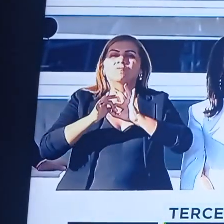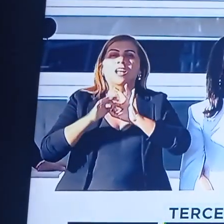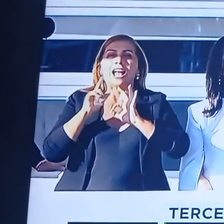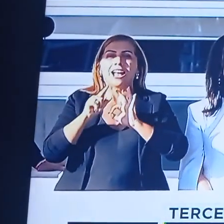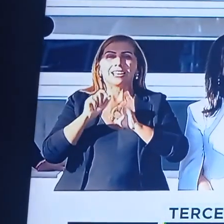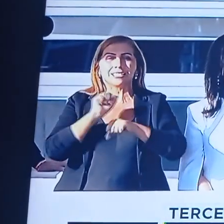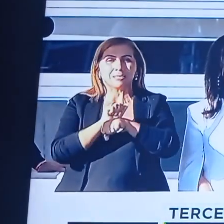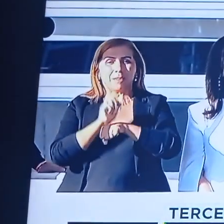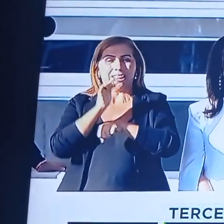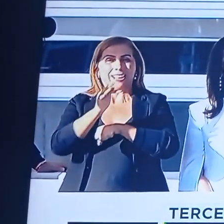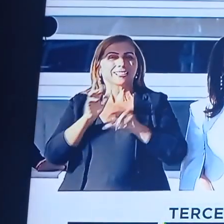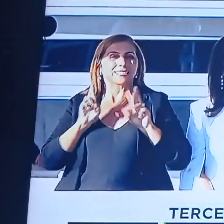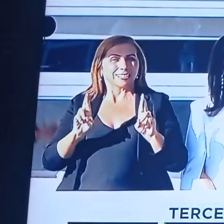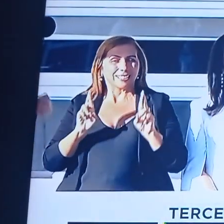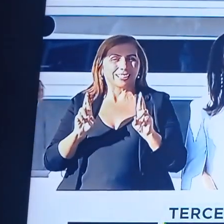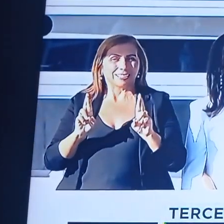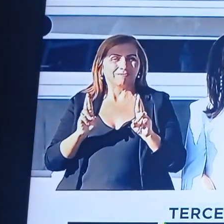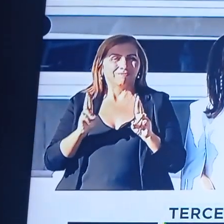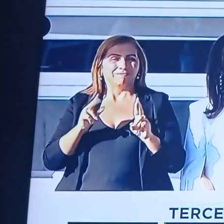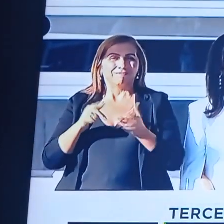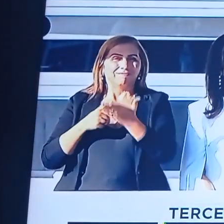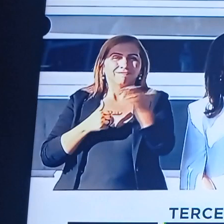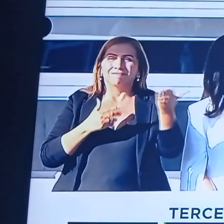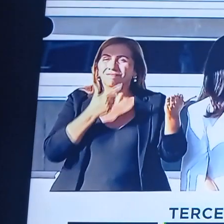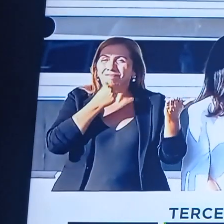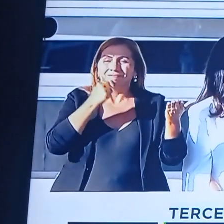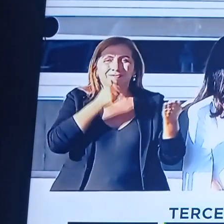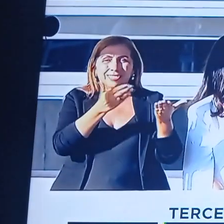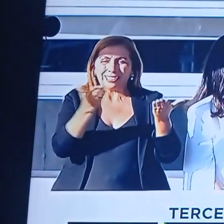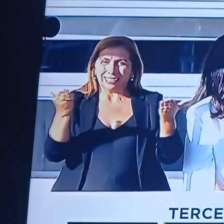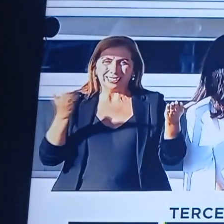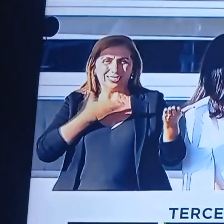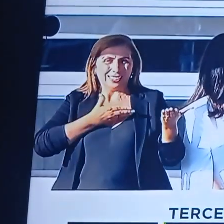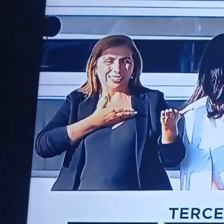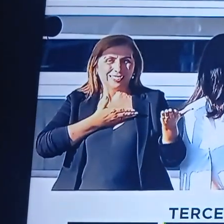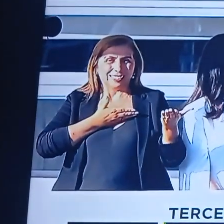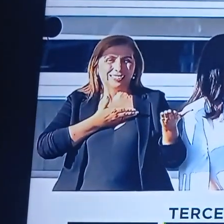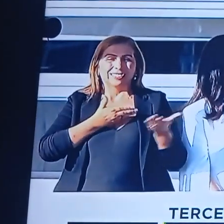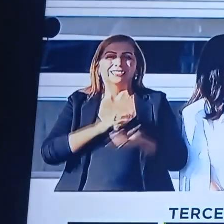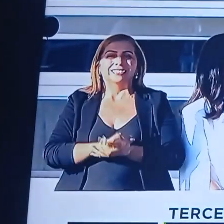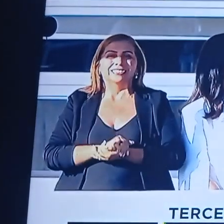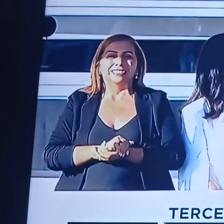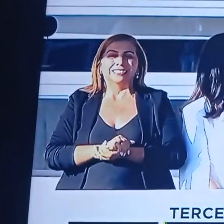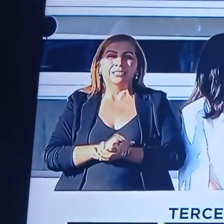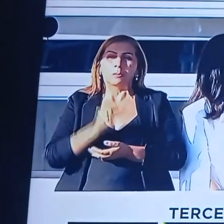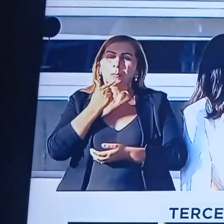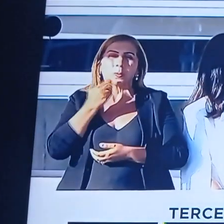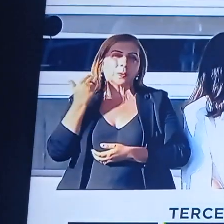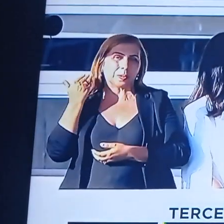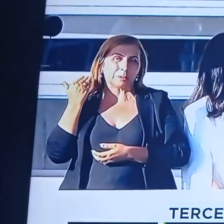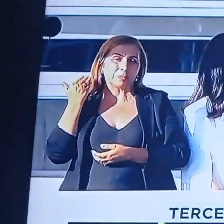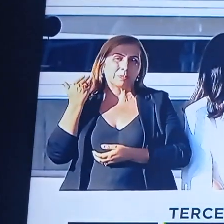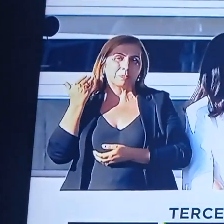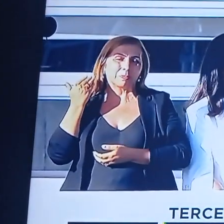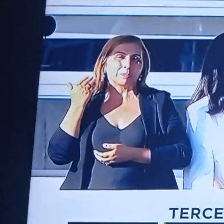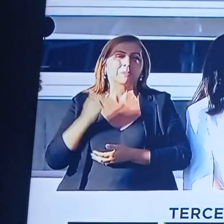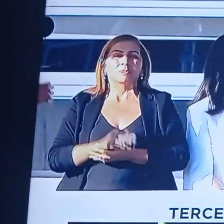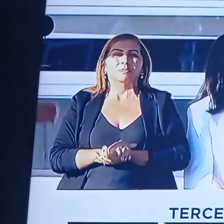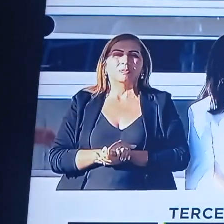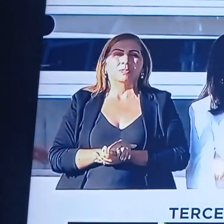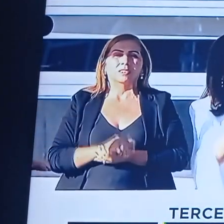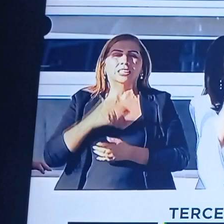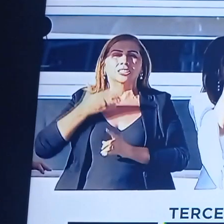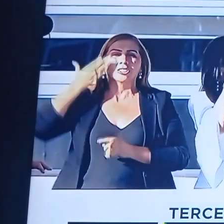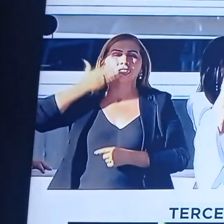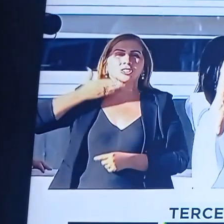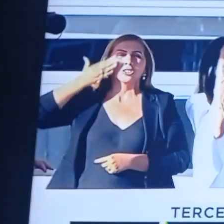esperança. Minhas queridas amigas e meus amigos, recentemente reli o